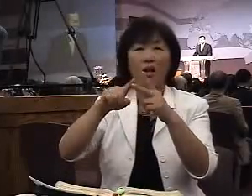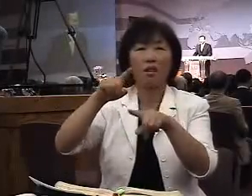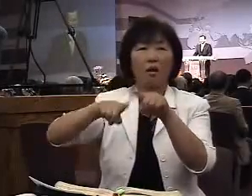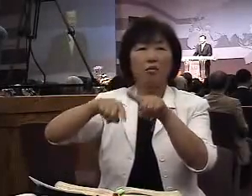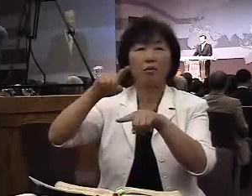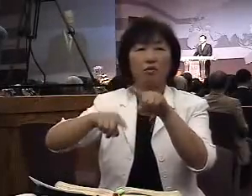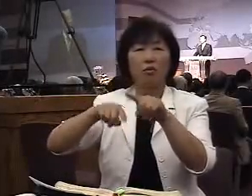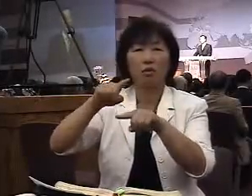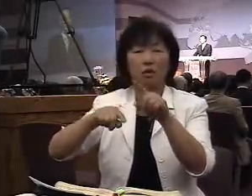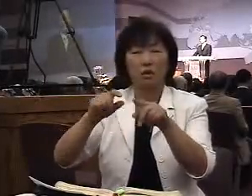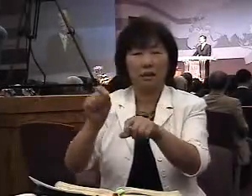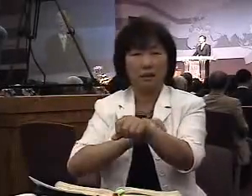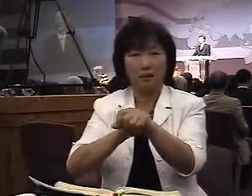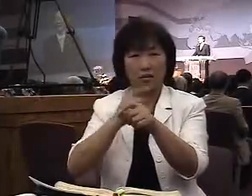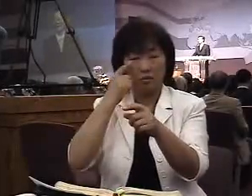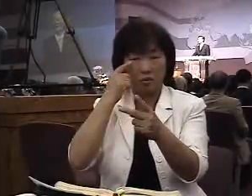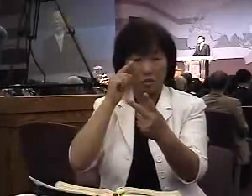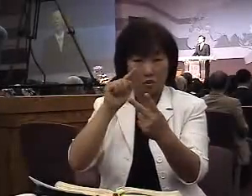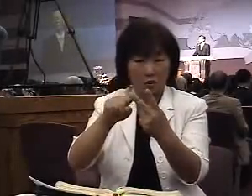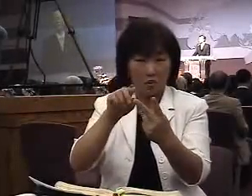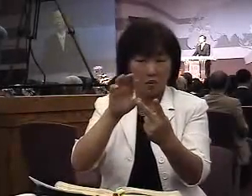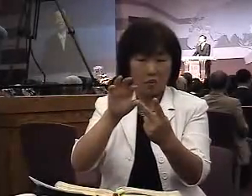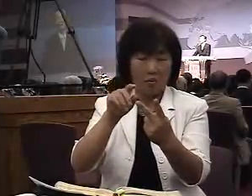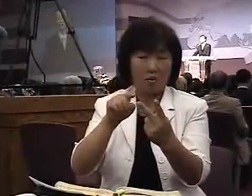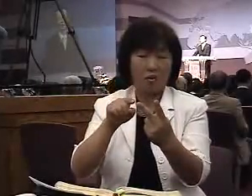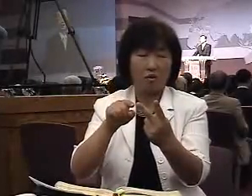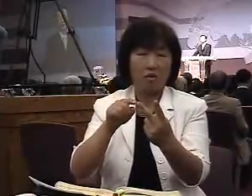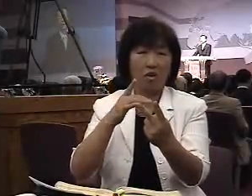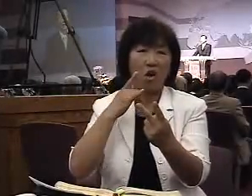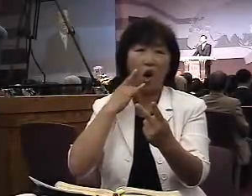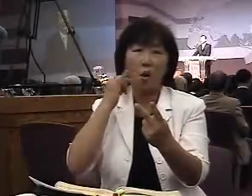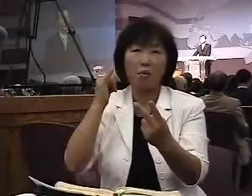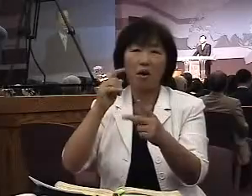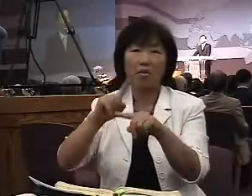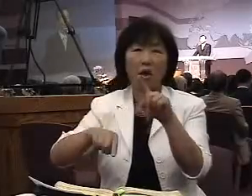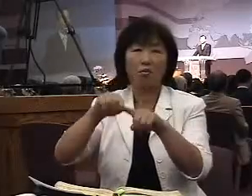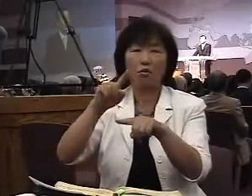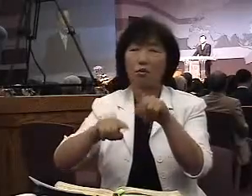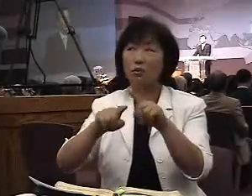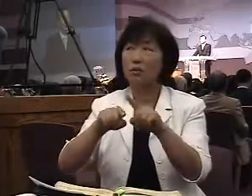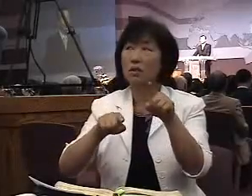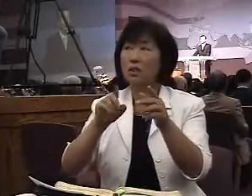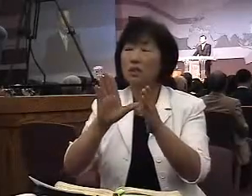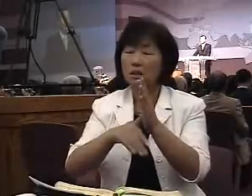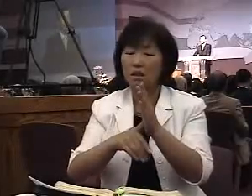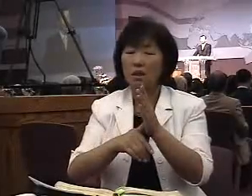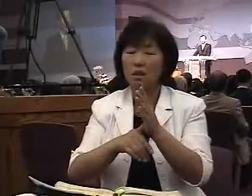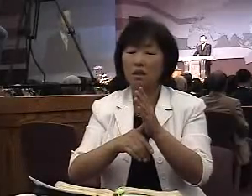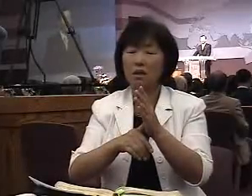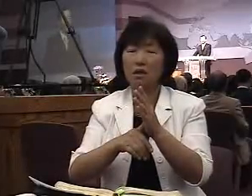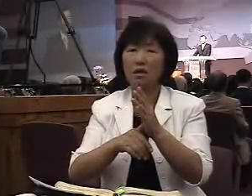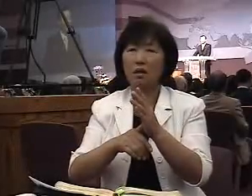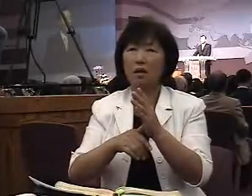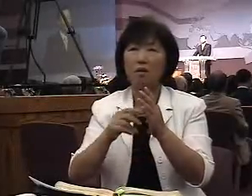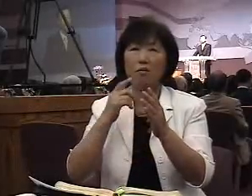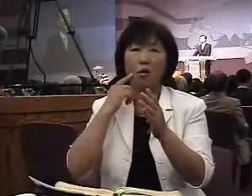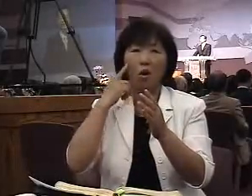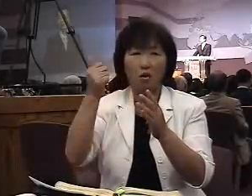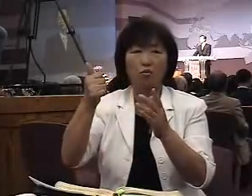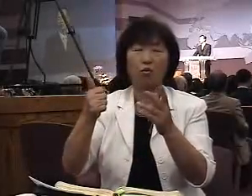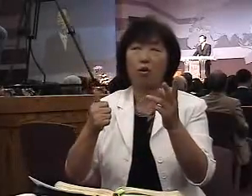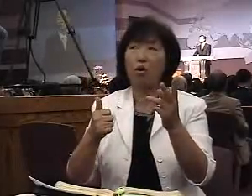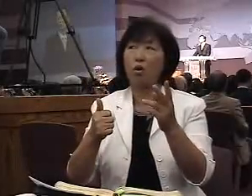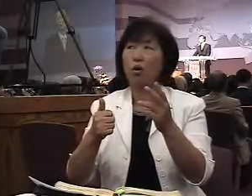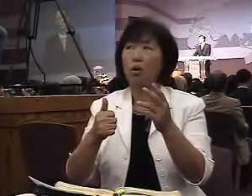눈에 띄었습니다. 그 나무는 저희 어머님께서 우리가 이민 가기 전 그 당시 초등학교에 있었던 저와 저희